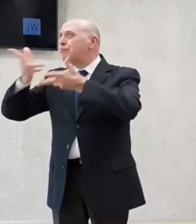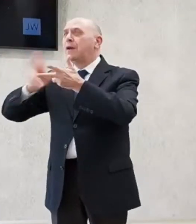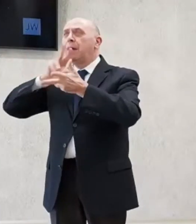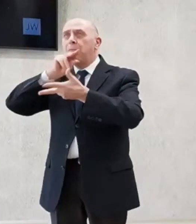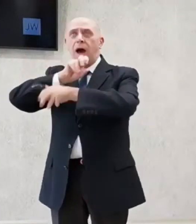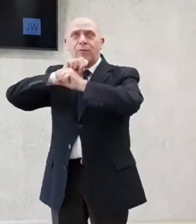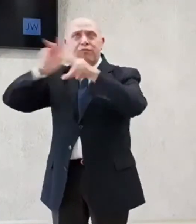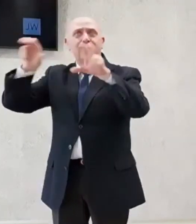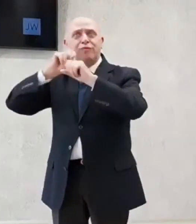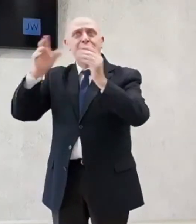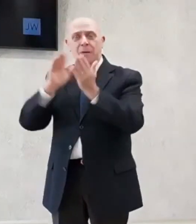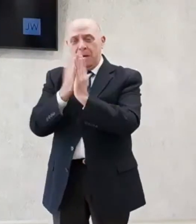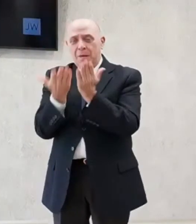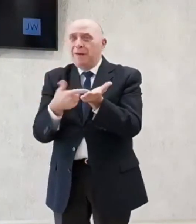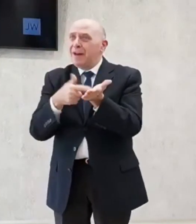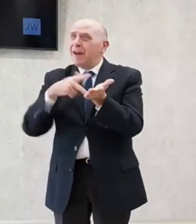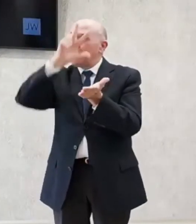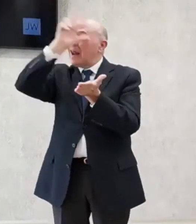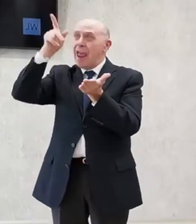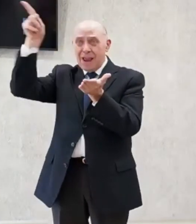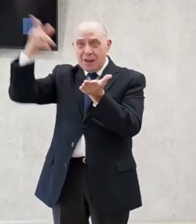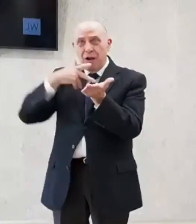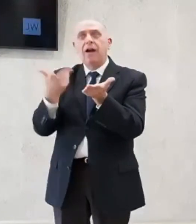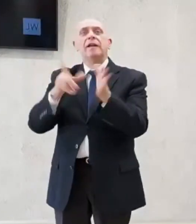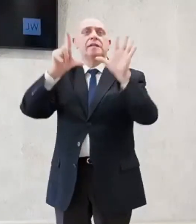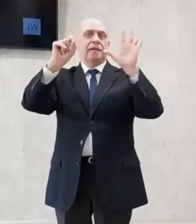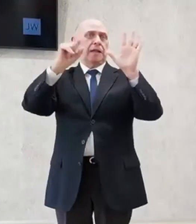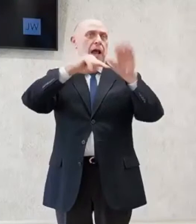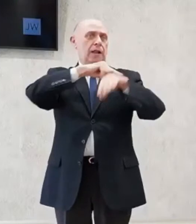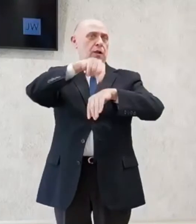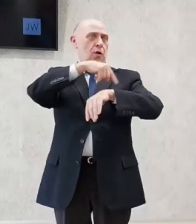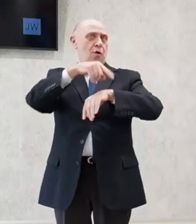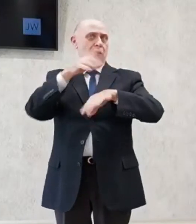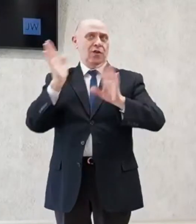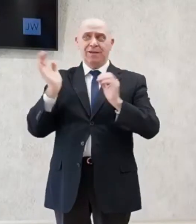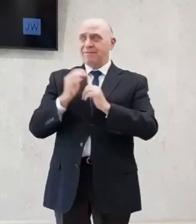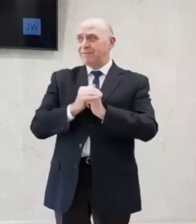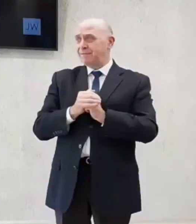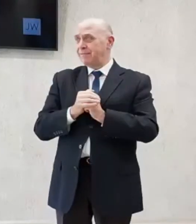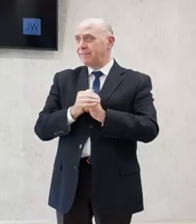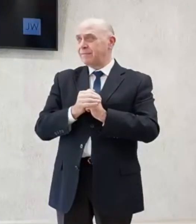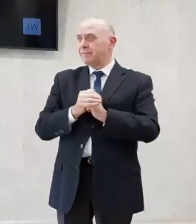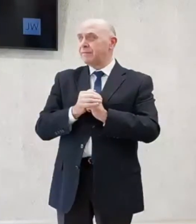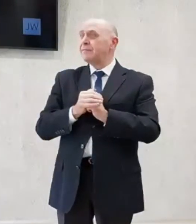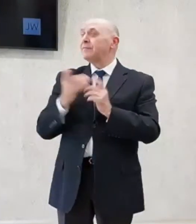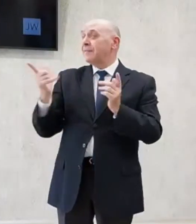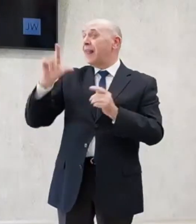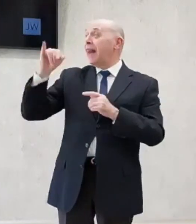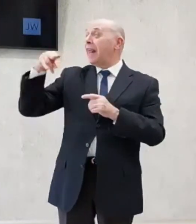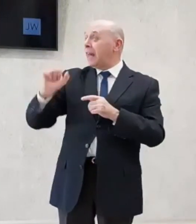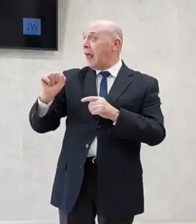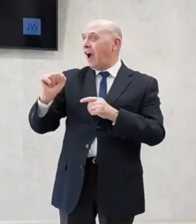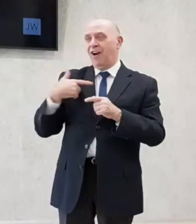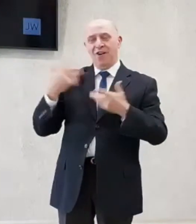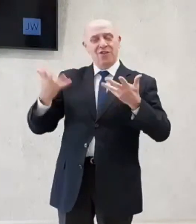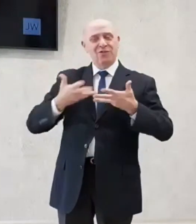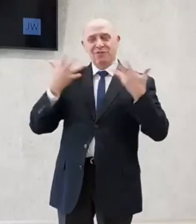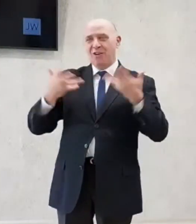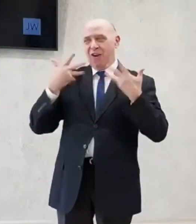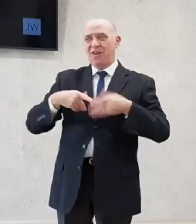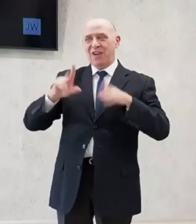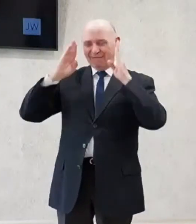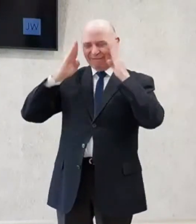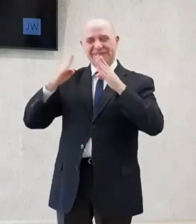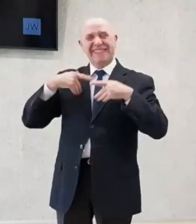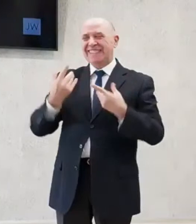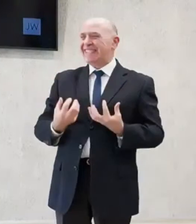del regno in linea in questo era particolarmente impegnata lo faceva con gioia Con zelo rispecchiava proprio il desiderio di voler